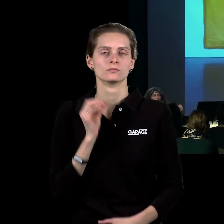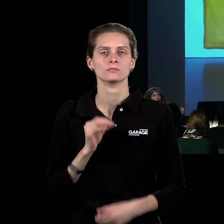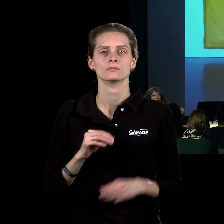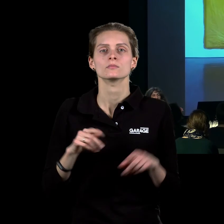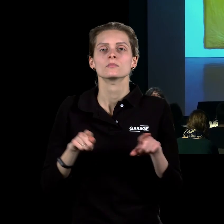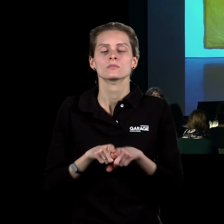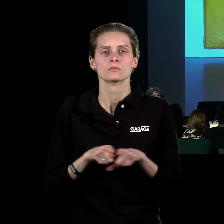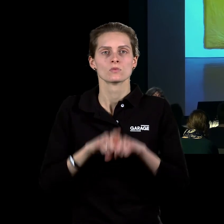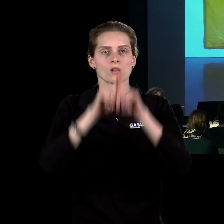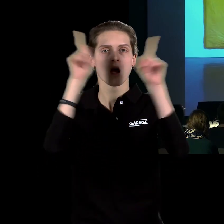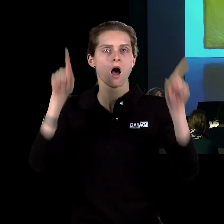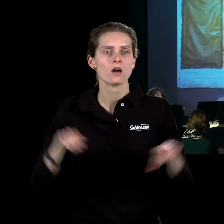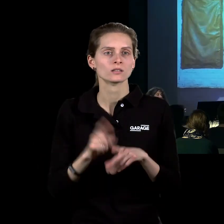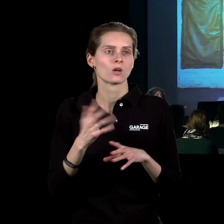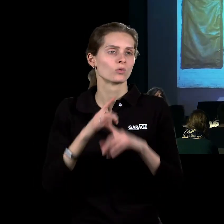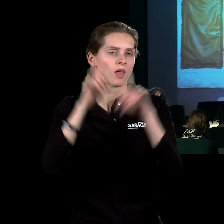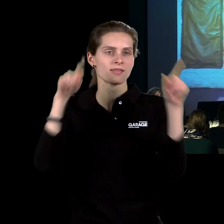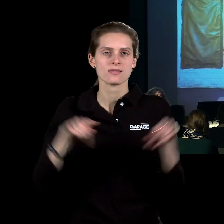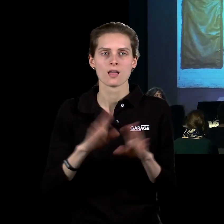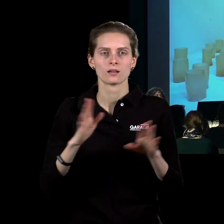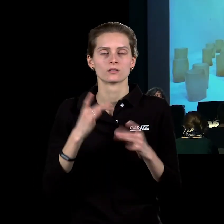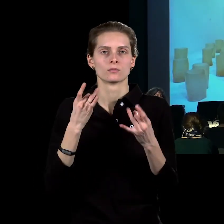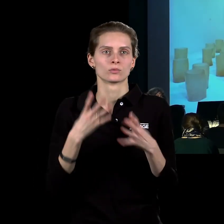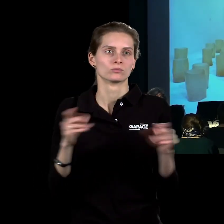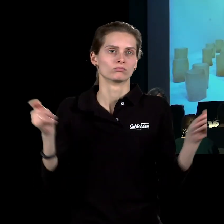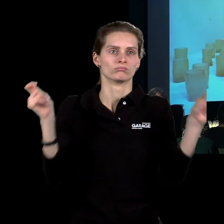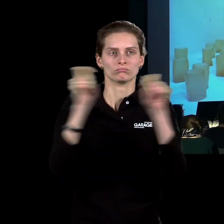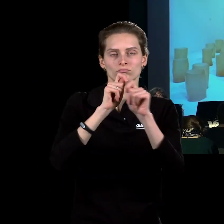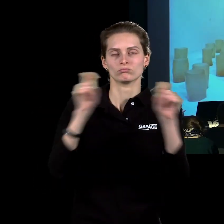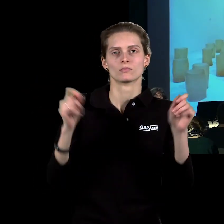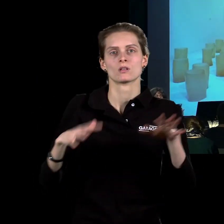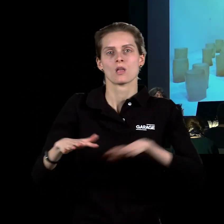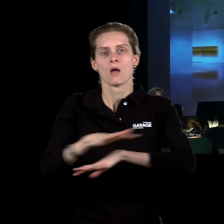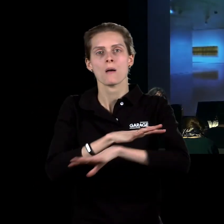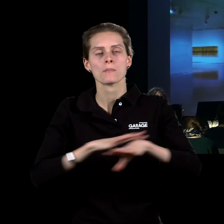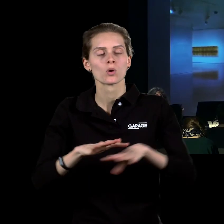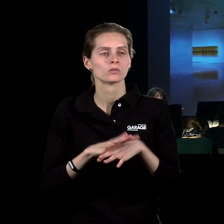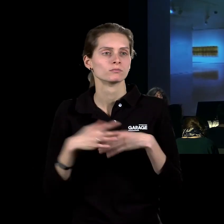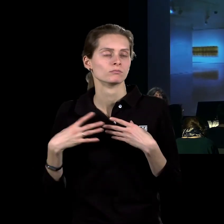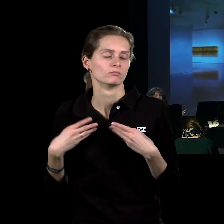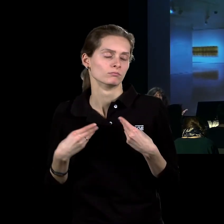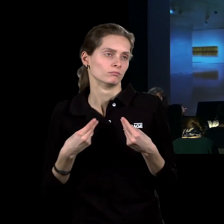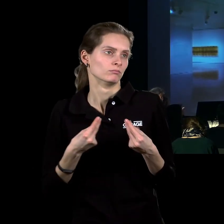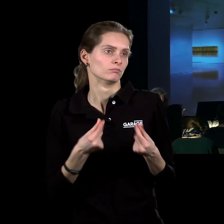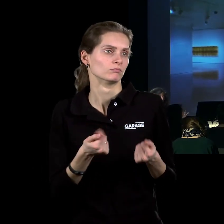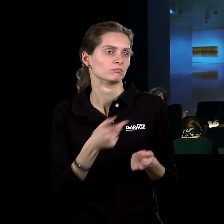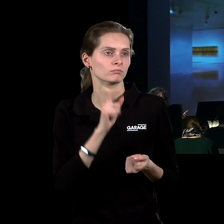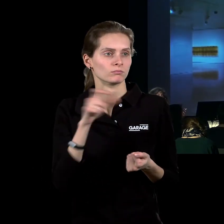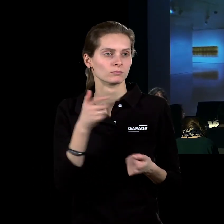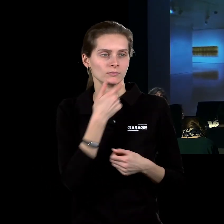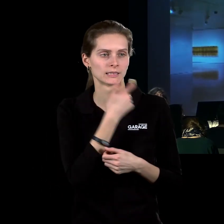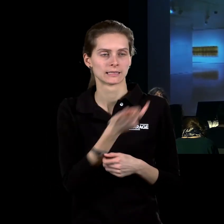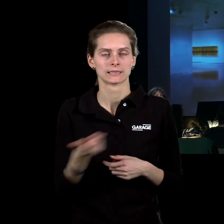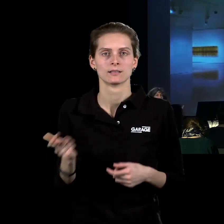которые не картины, а занавеси, пространство, которое затягивает зрителя, в котором как бы,